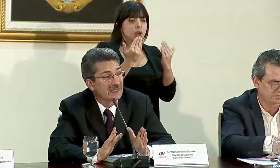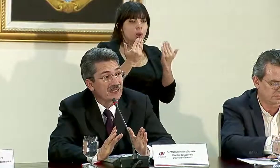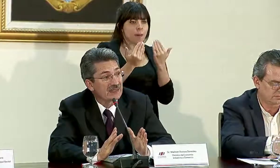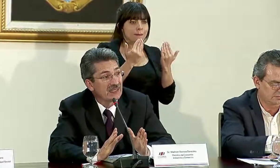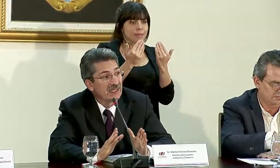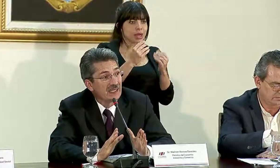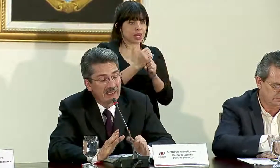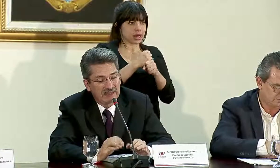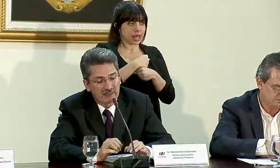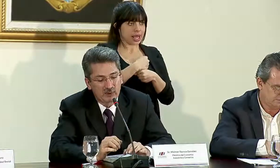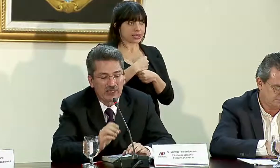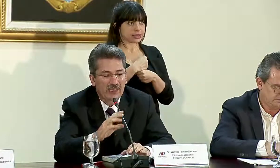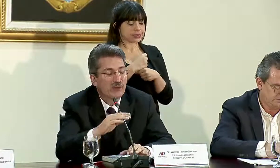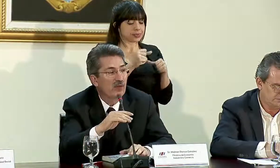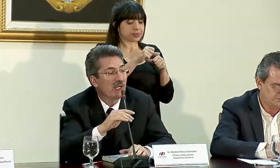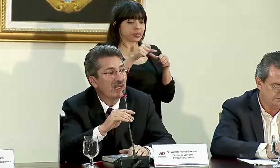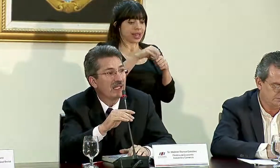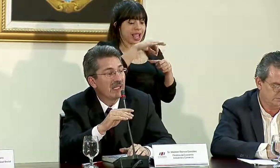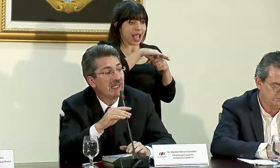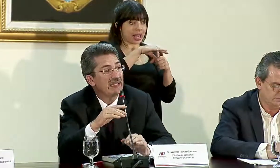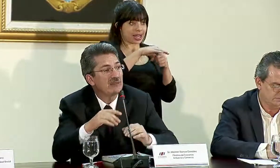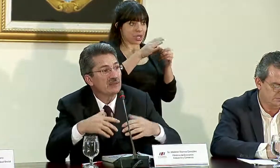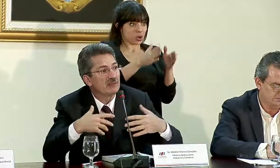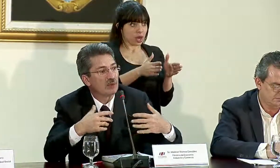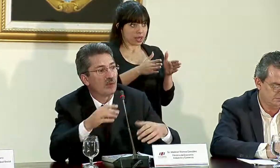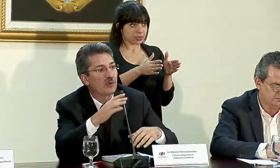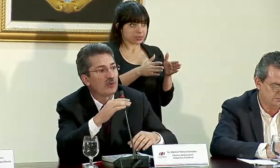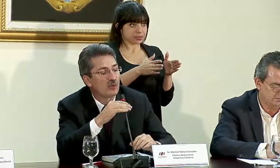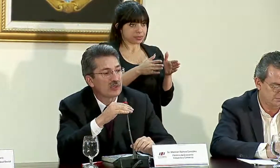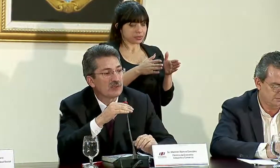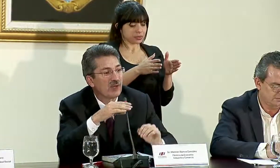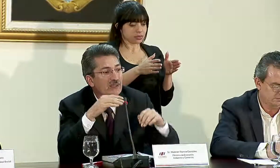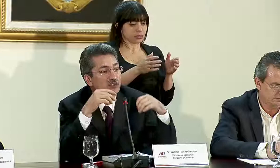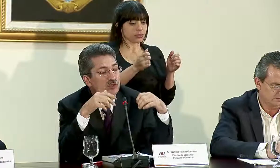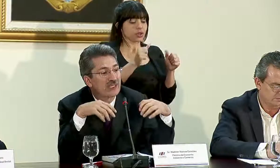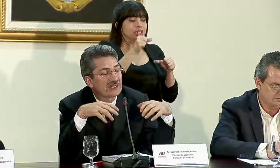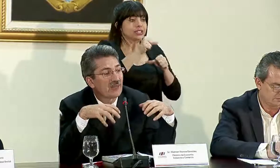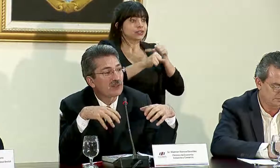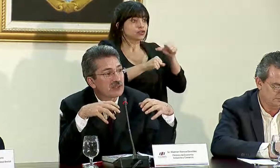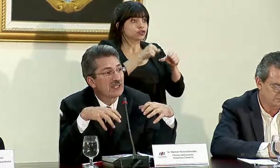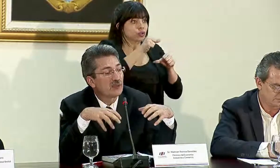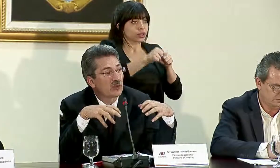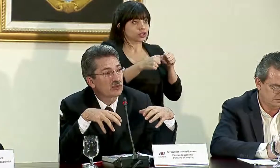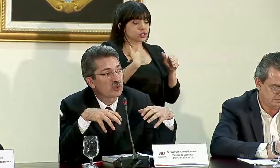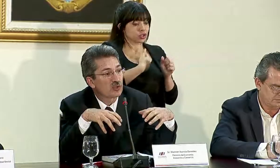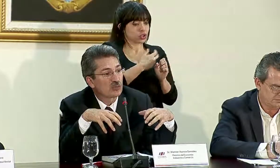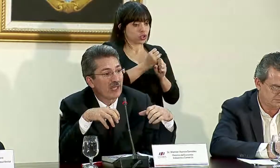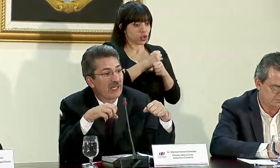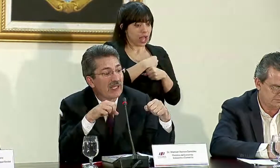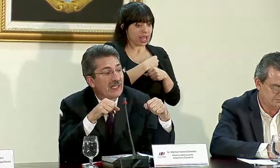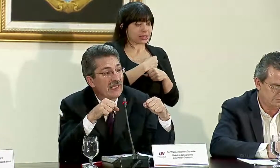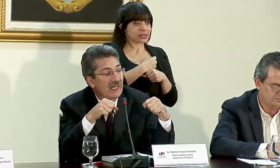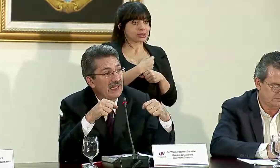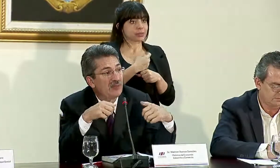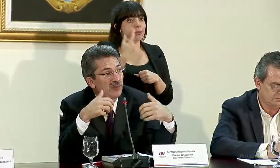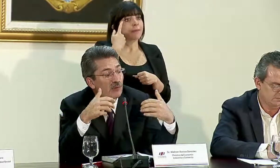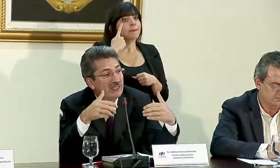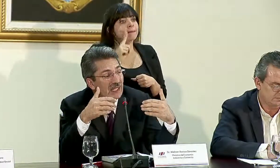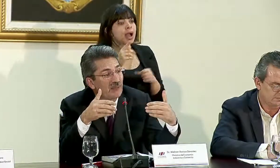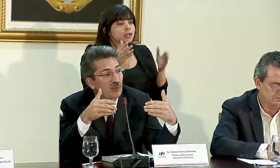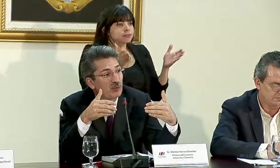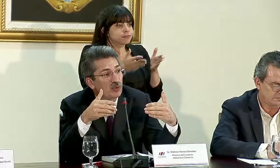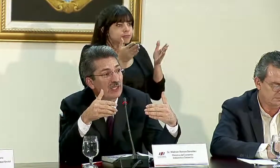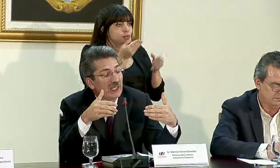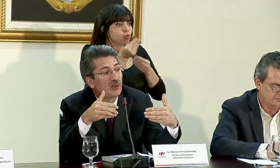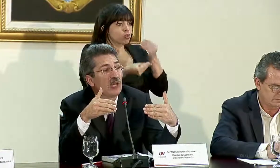comparaciones que se hacen. El sector agrícola, con los esfuerzos que estamos haciendo nosotros para